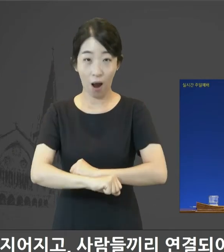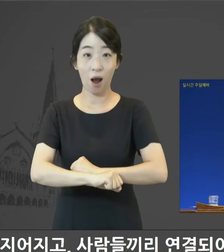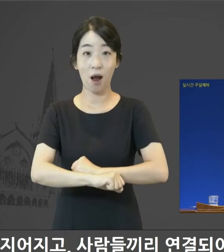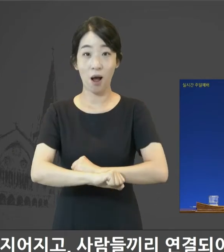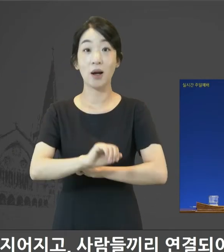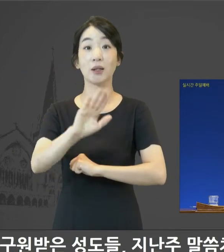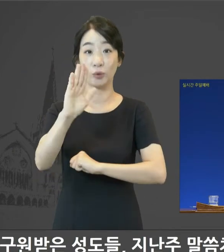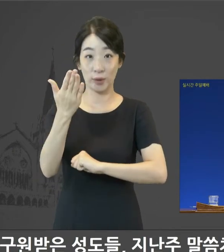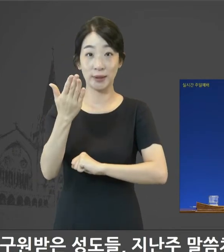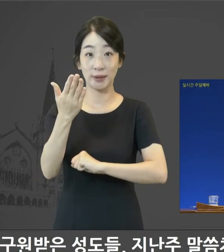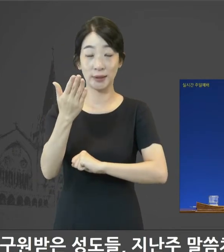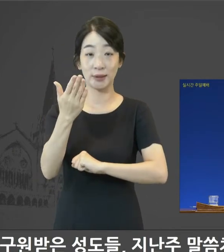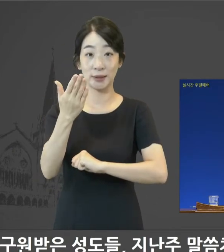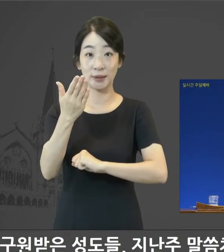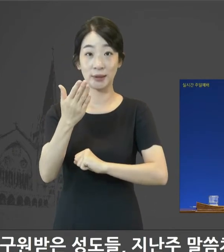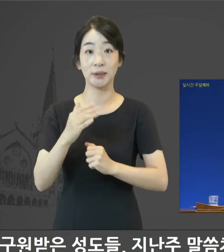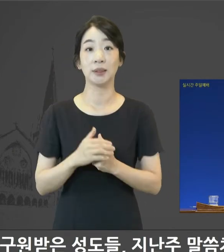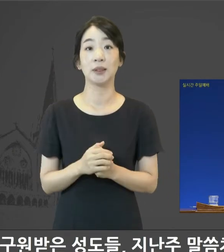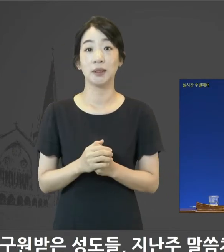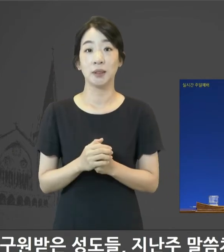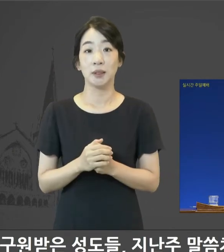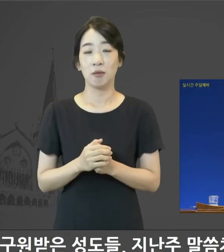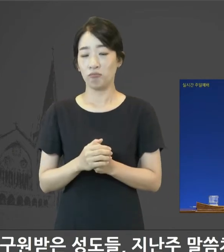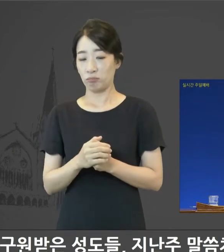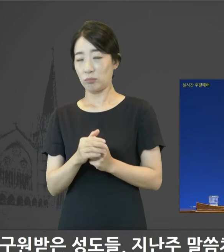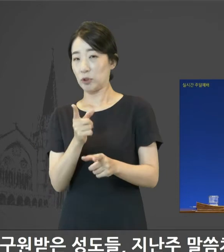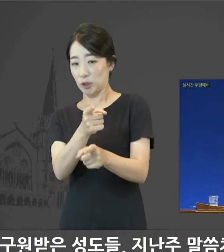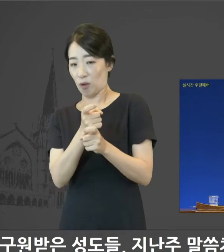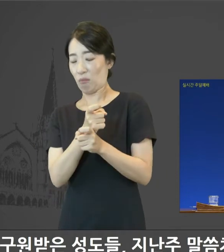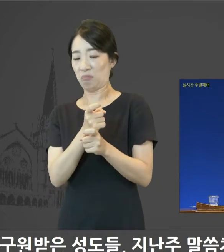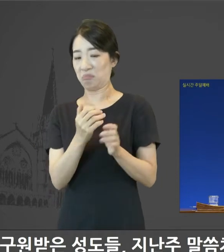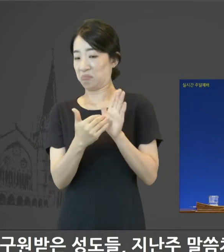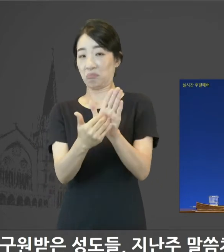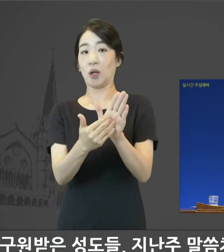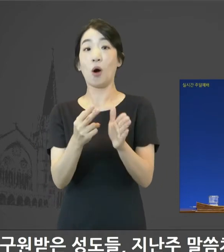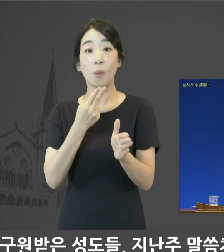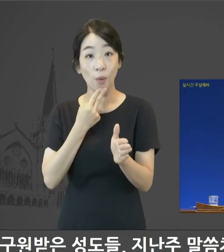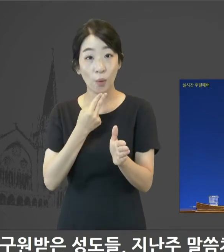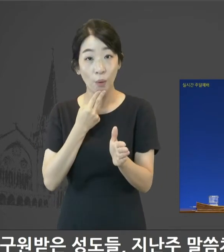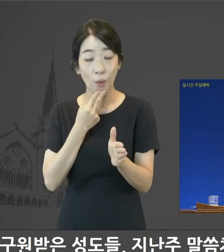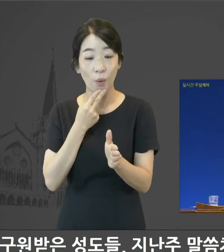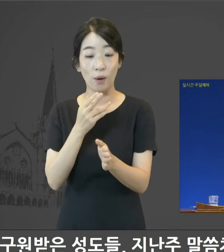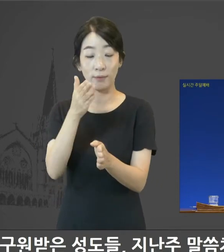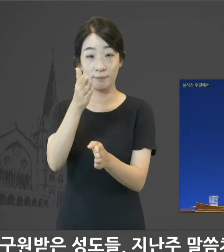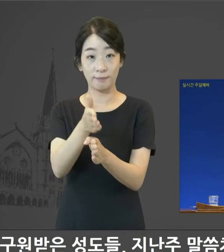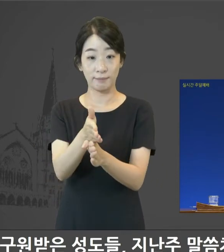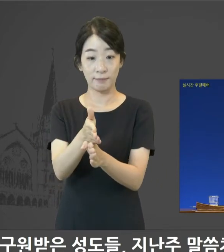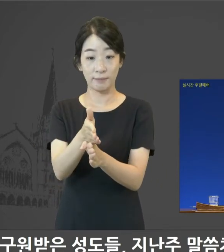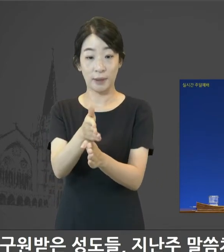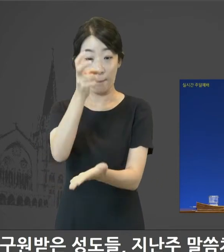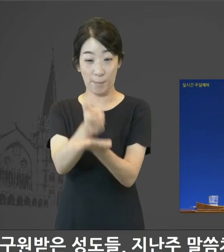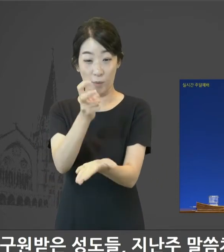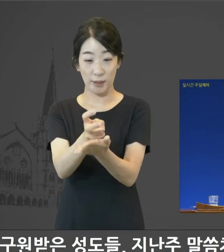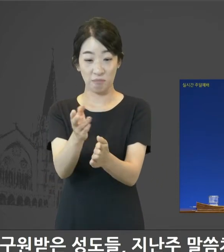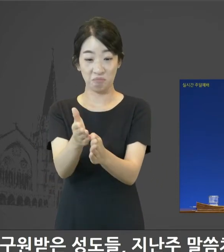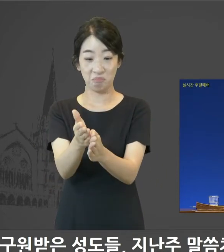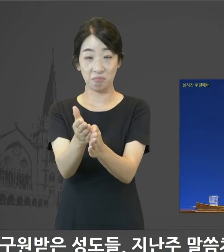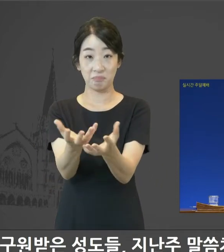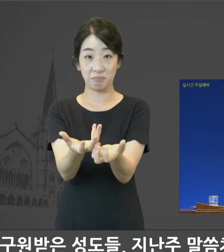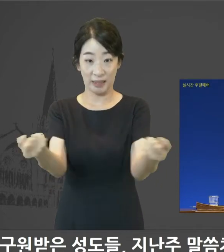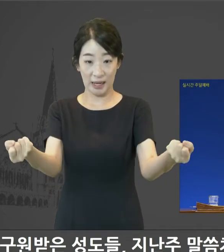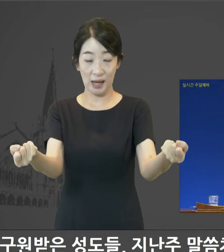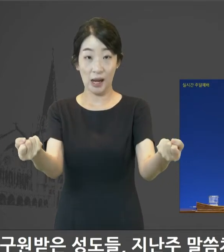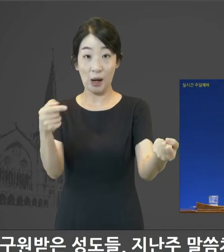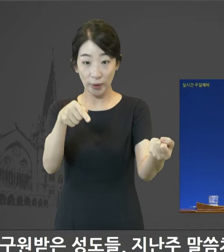담이, 적대감이 없어지고 딱 갈라놓은, 법이 딱 붙여서 갈라놨다라는